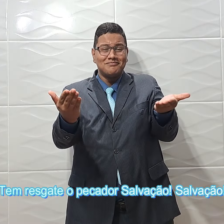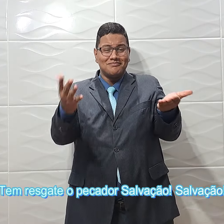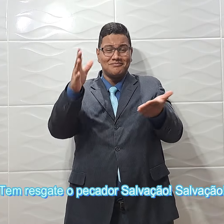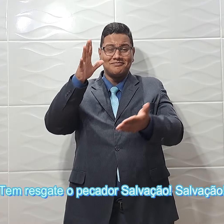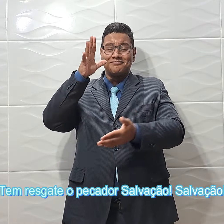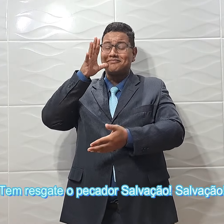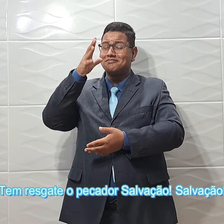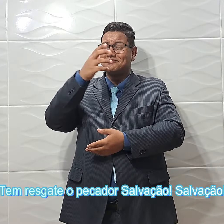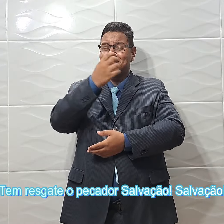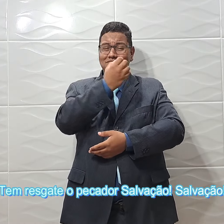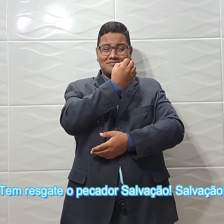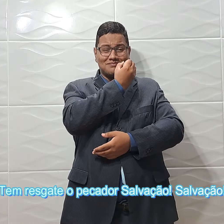Salvação,